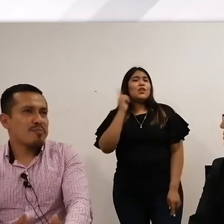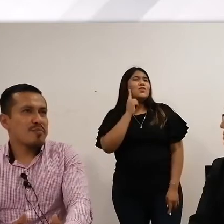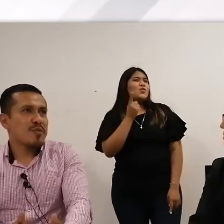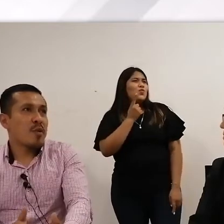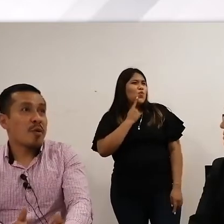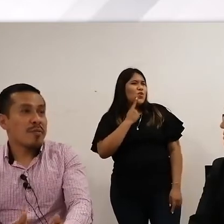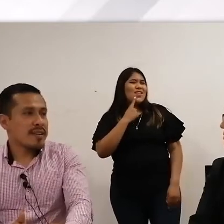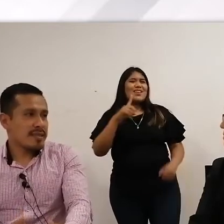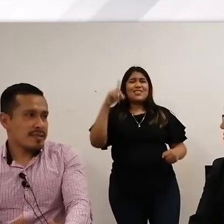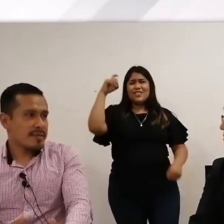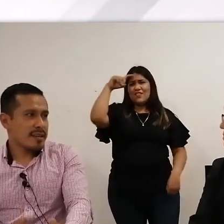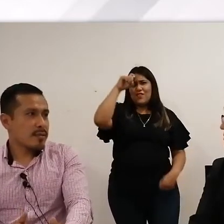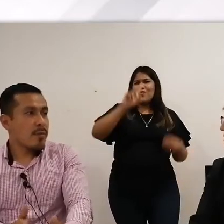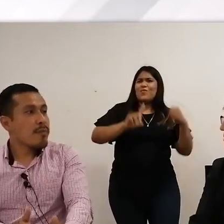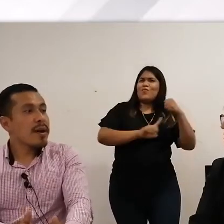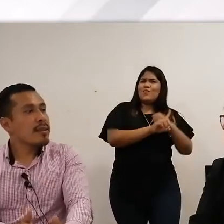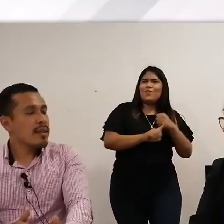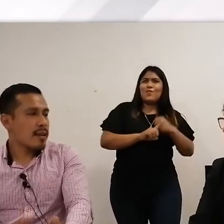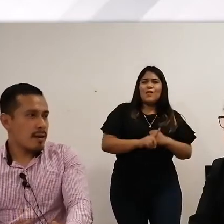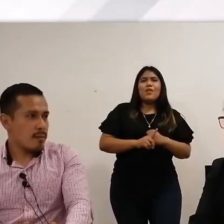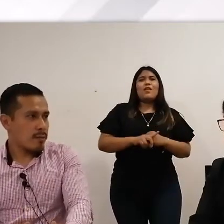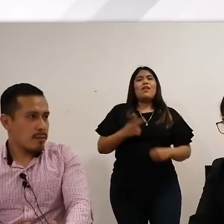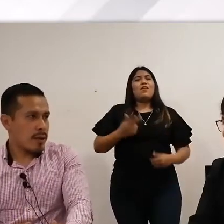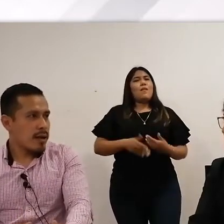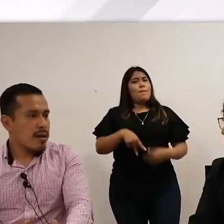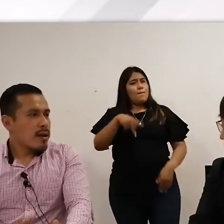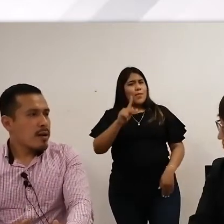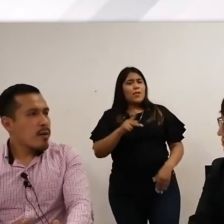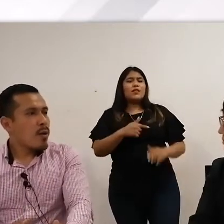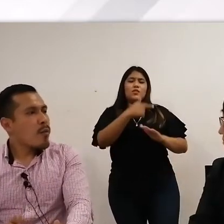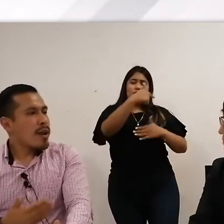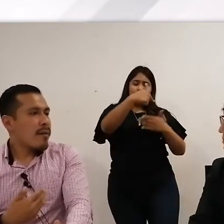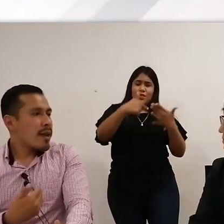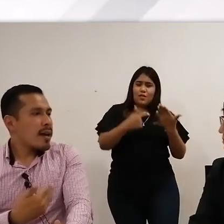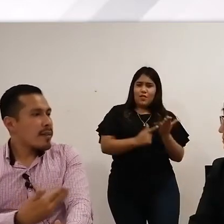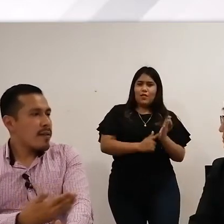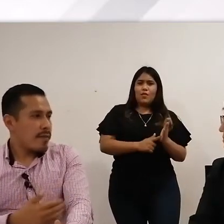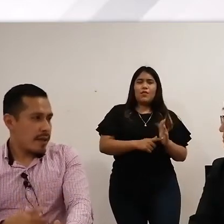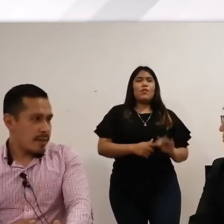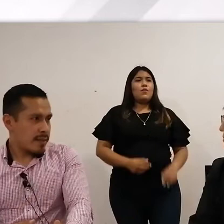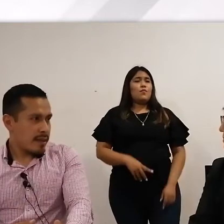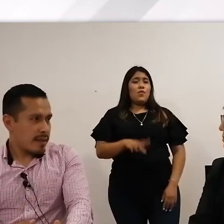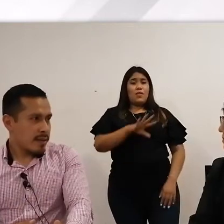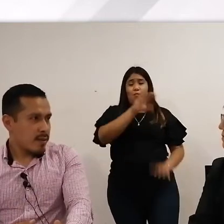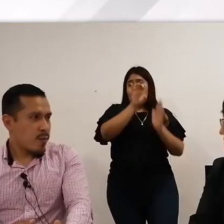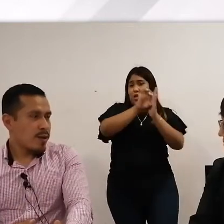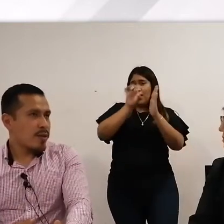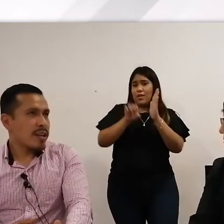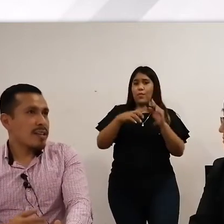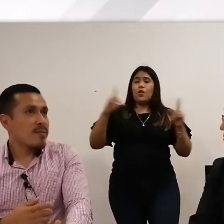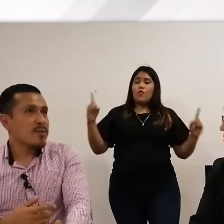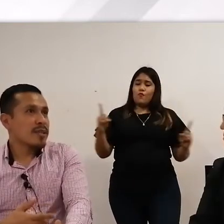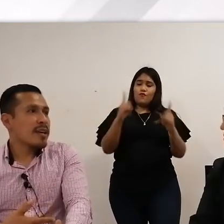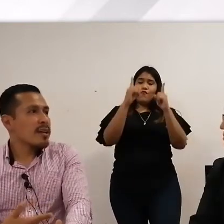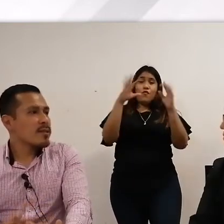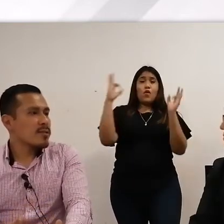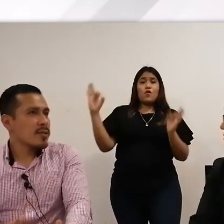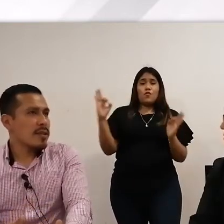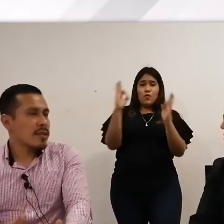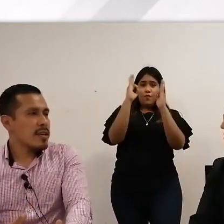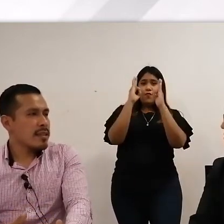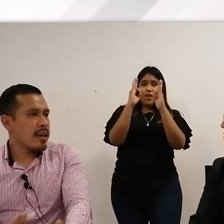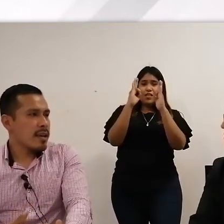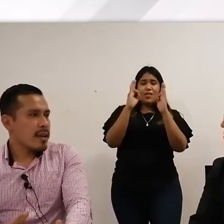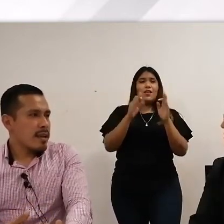ciertas normas que son parte de la cultura, como el hablar de frente. Cuando tratamos de que ellos